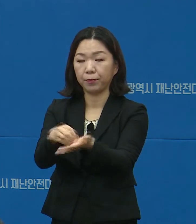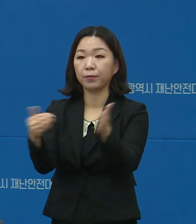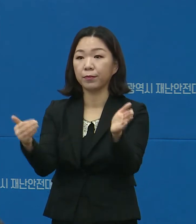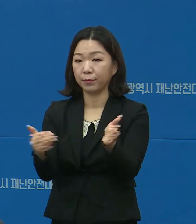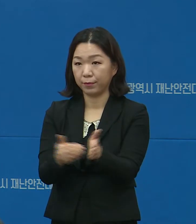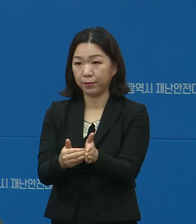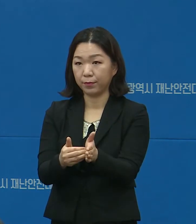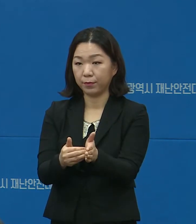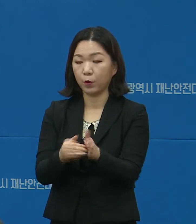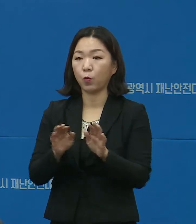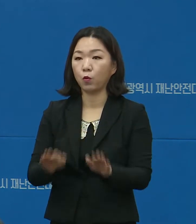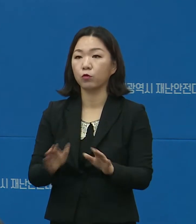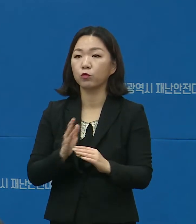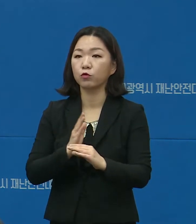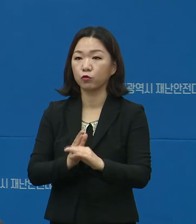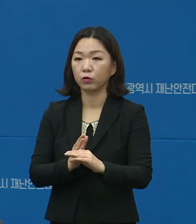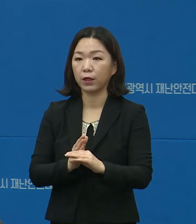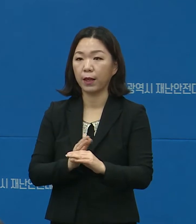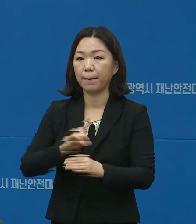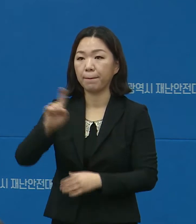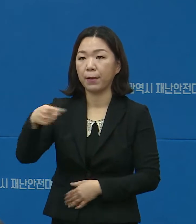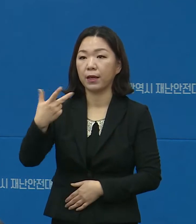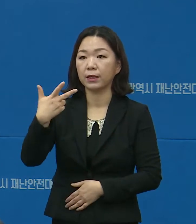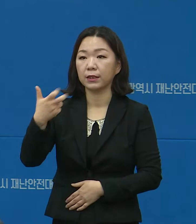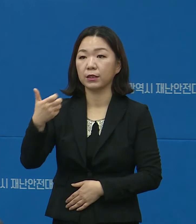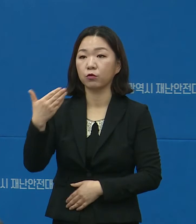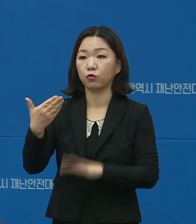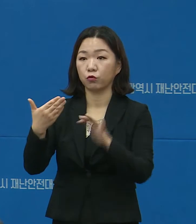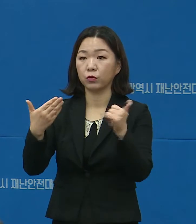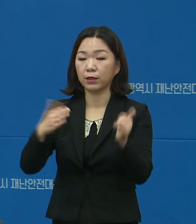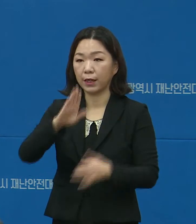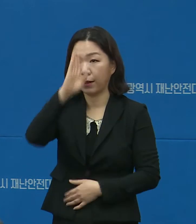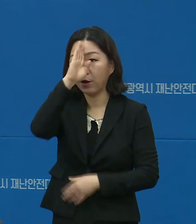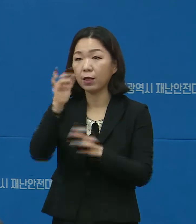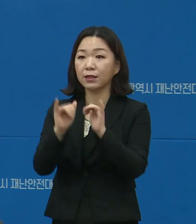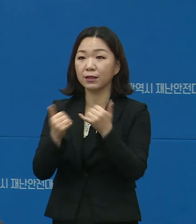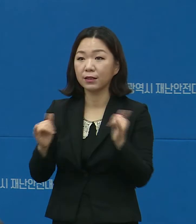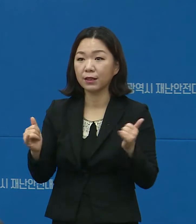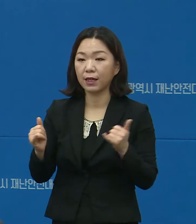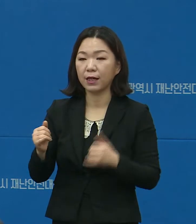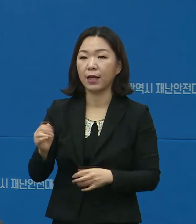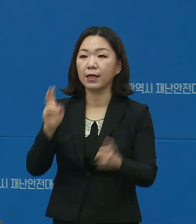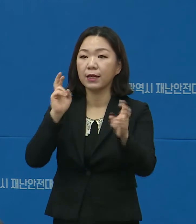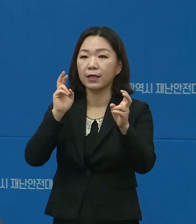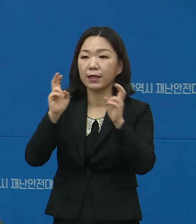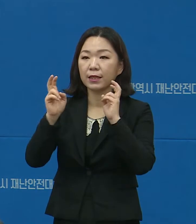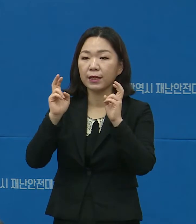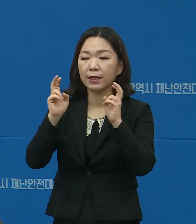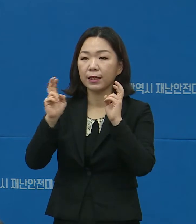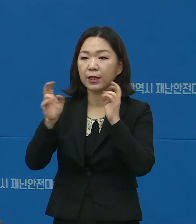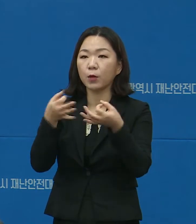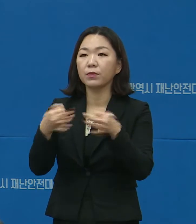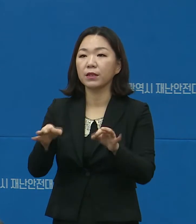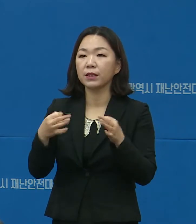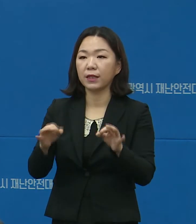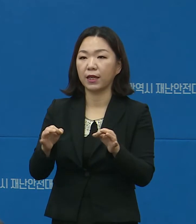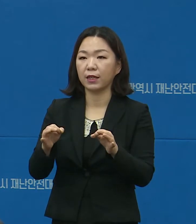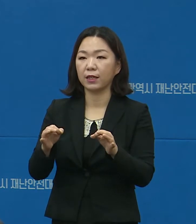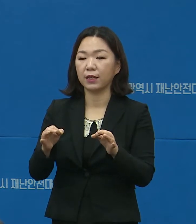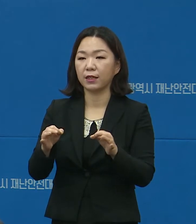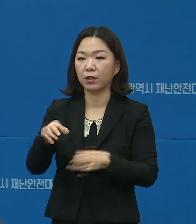입소하였고 오늘 중 179명의 환자가 기업은행 충주연수원에 입소할 예정입니다.